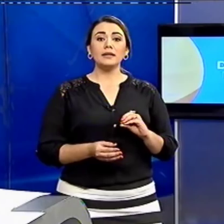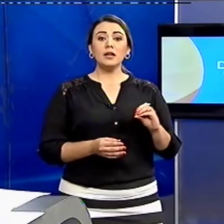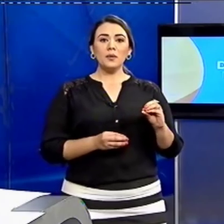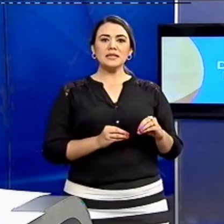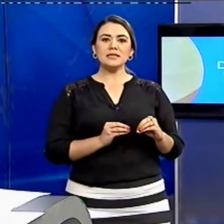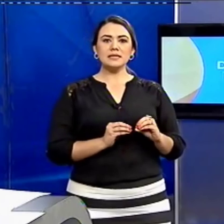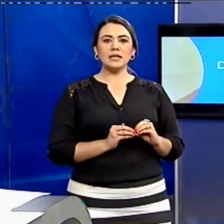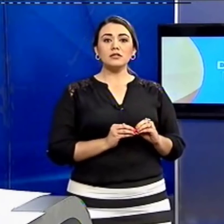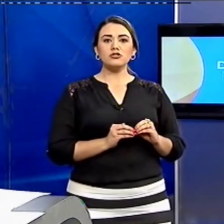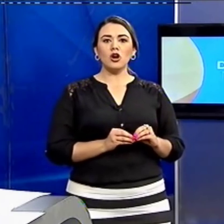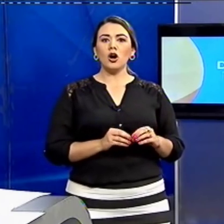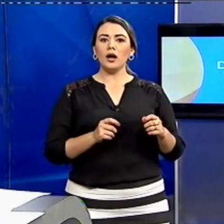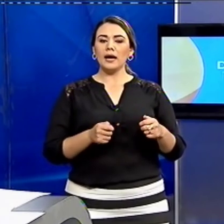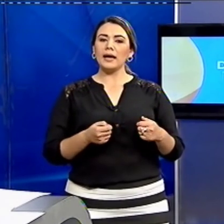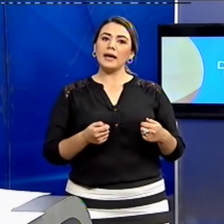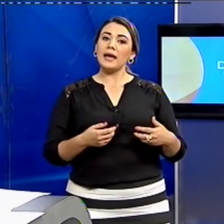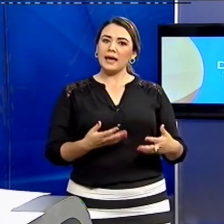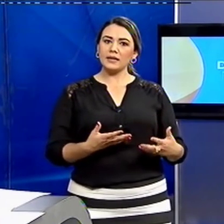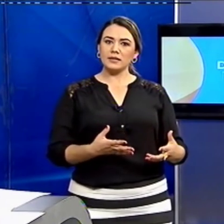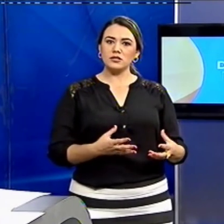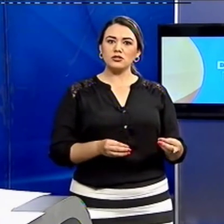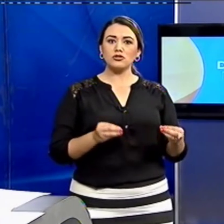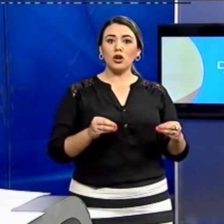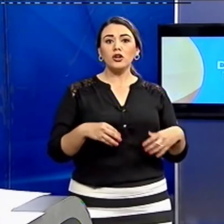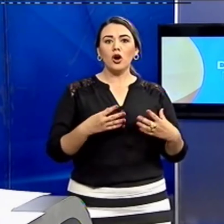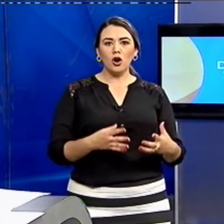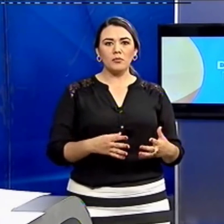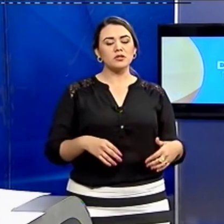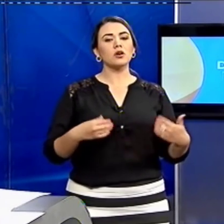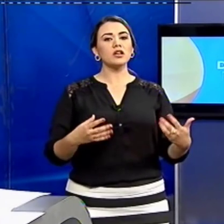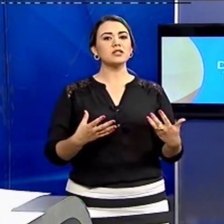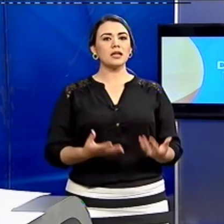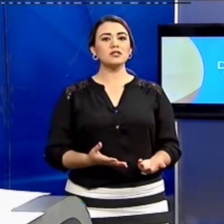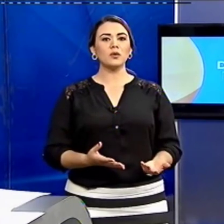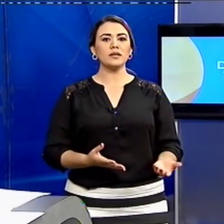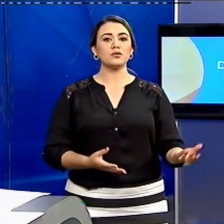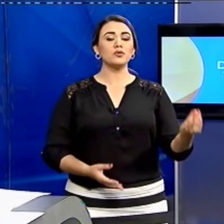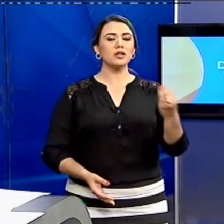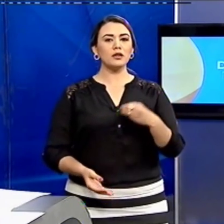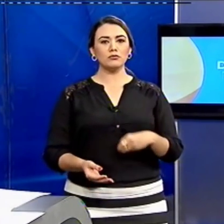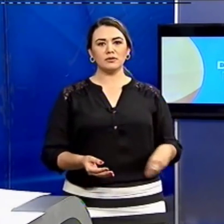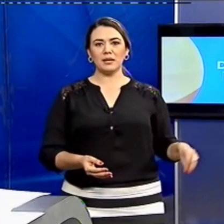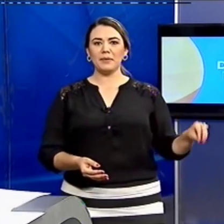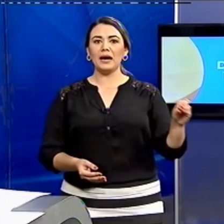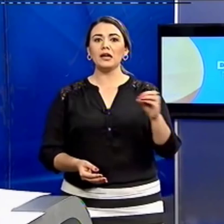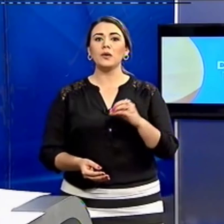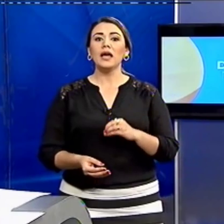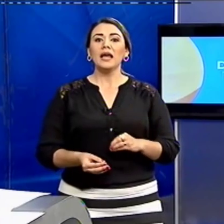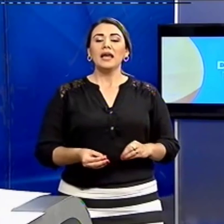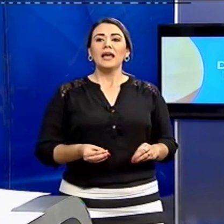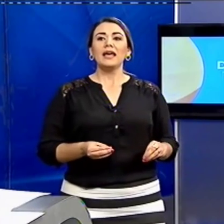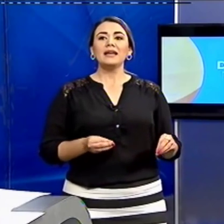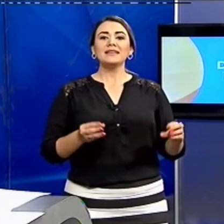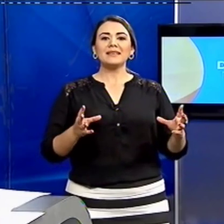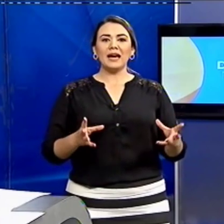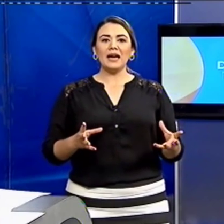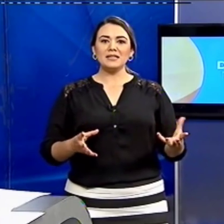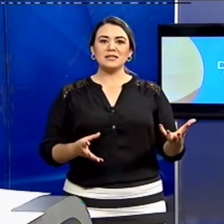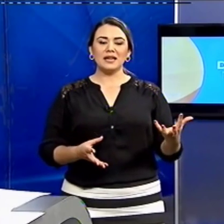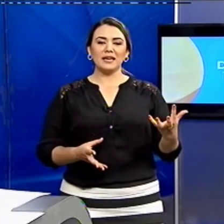Não existem só regras, só normas, só legislações. O direito do trabalho, ele traz